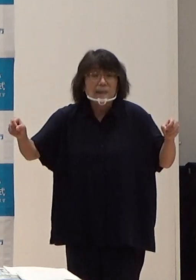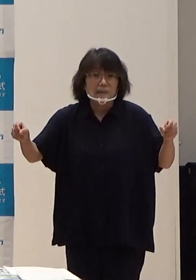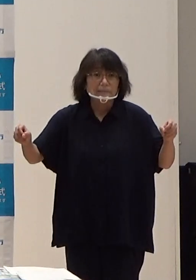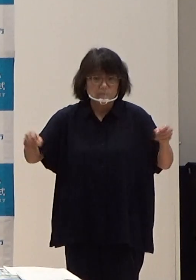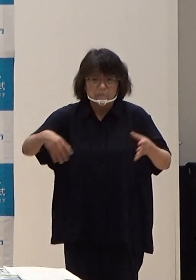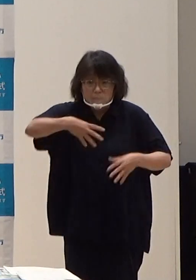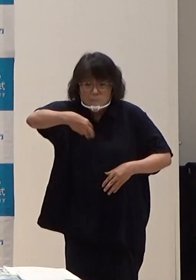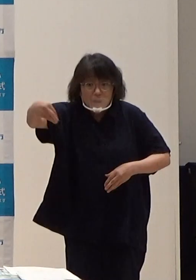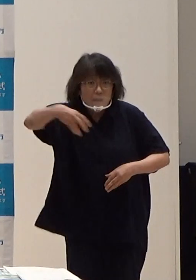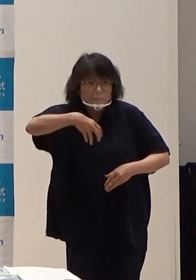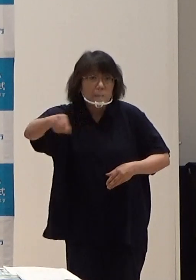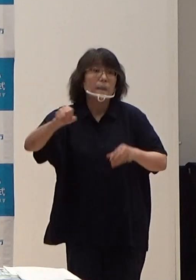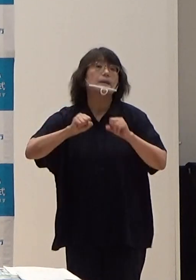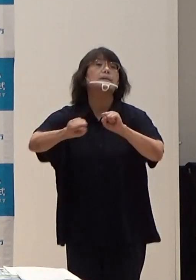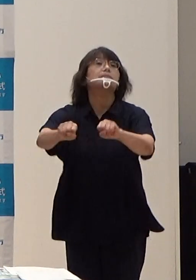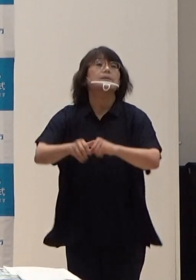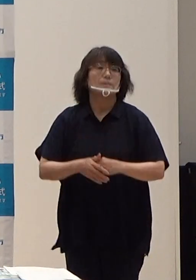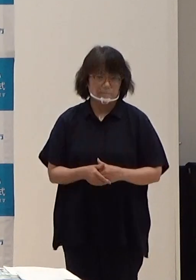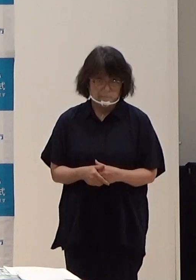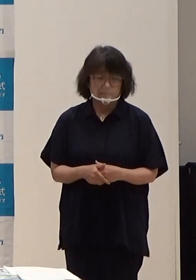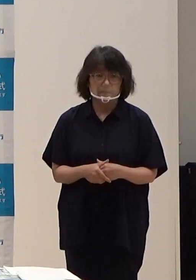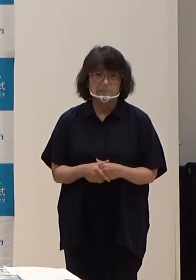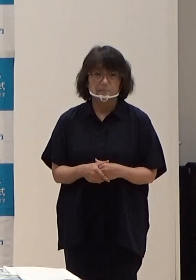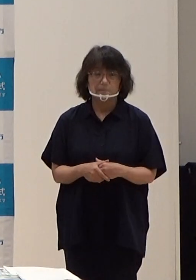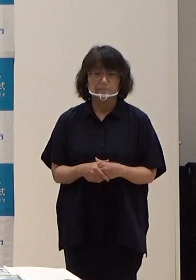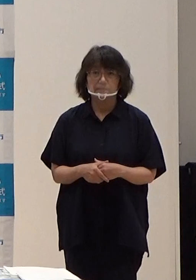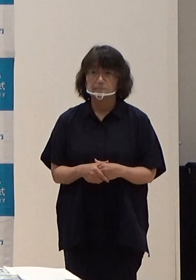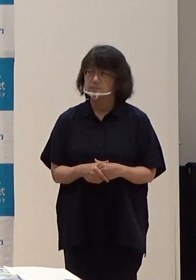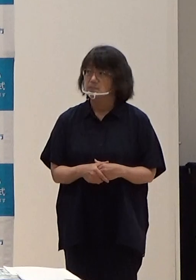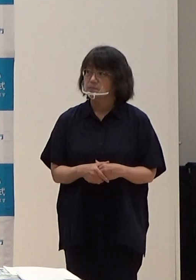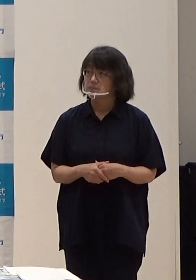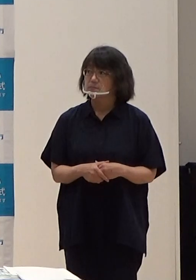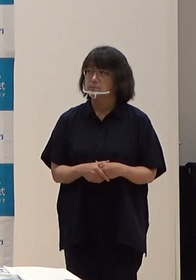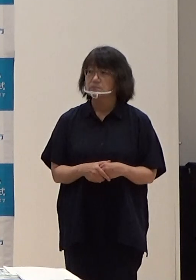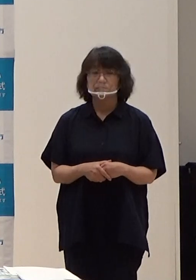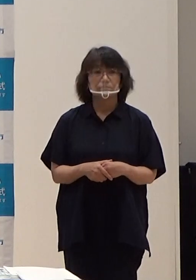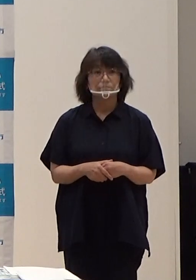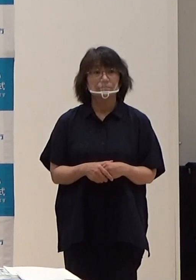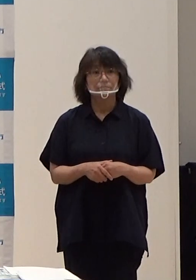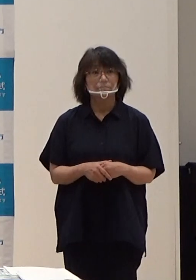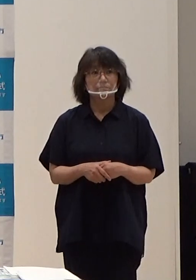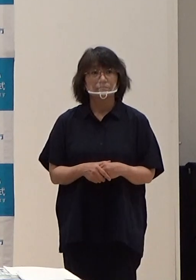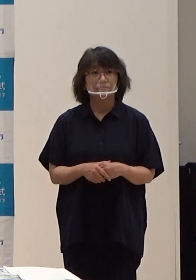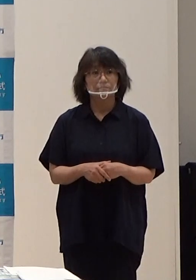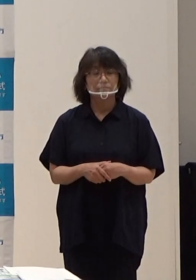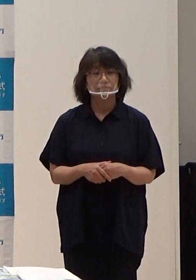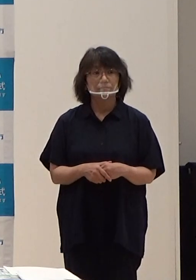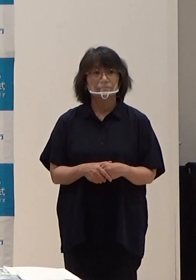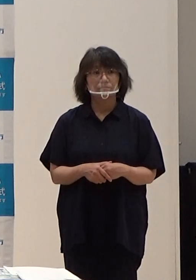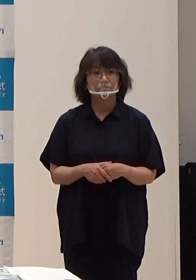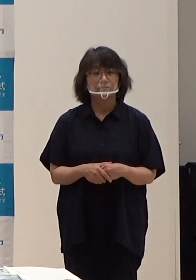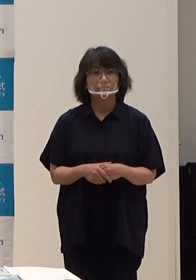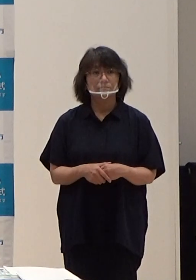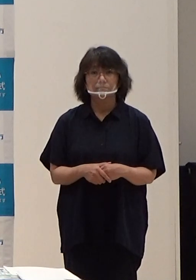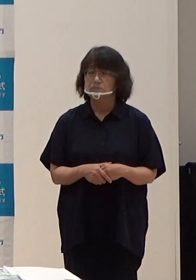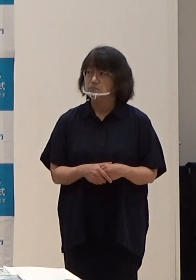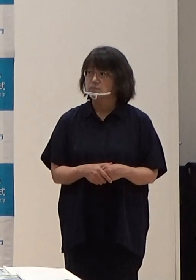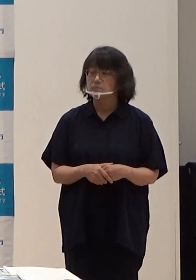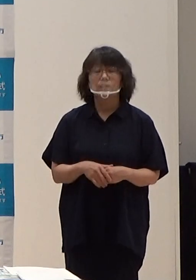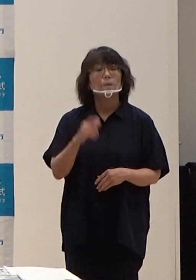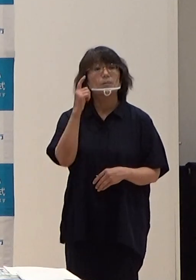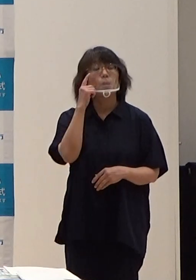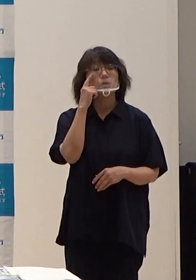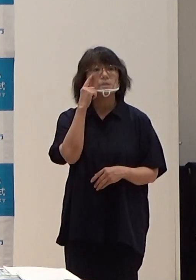ね、これも妥当な判断かと思っておりますけれども、毎日です